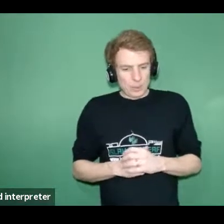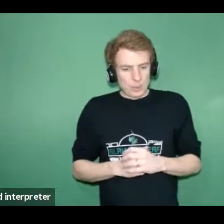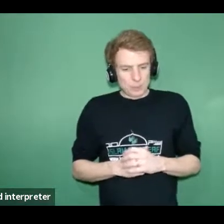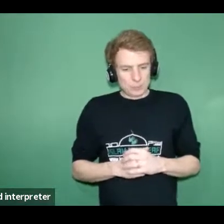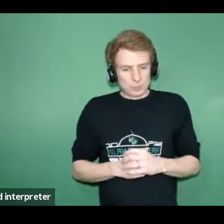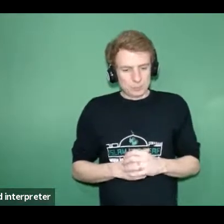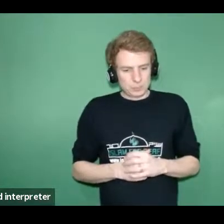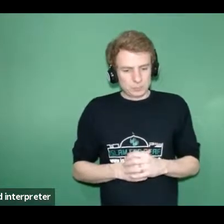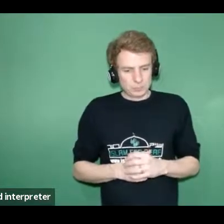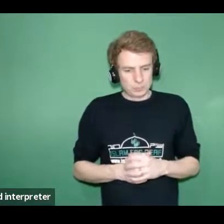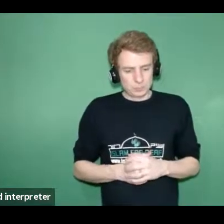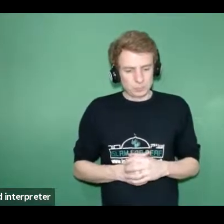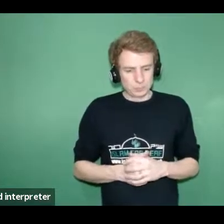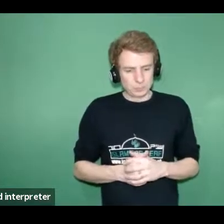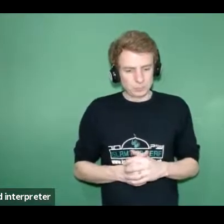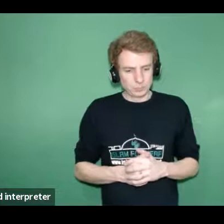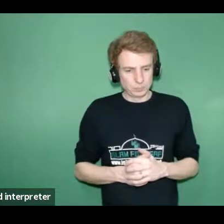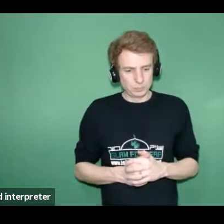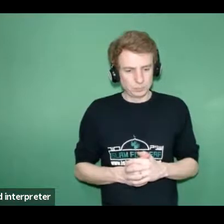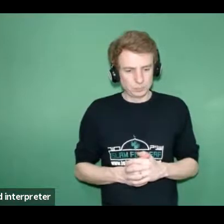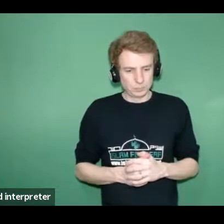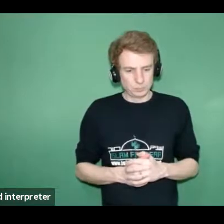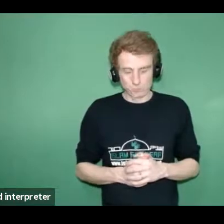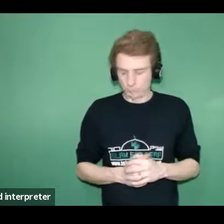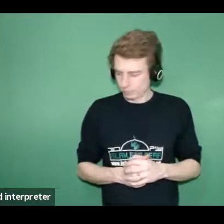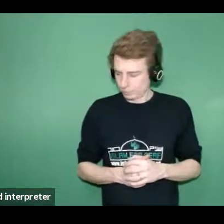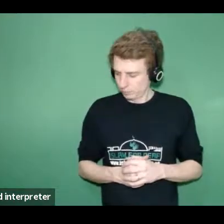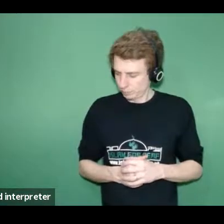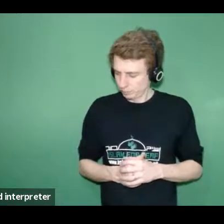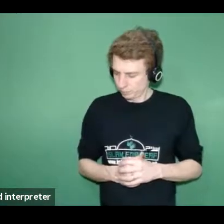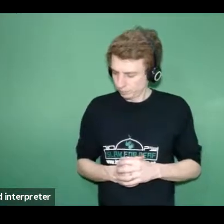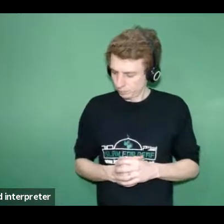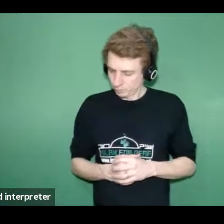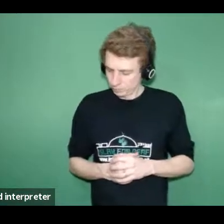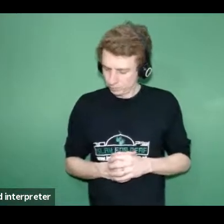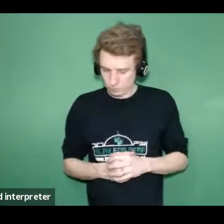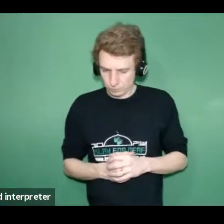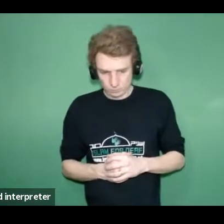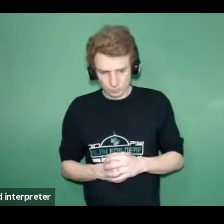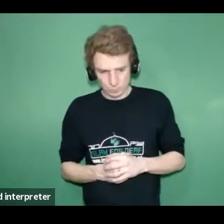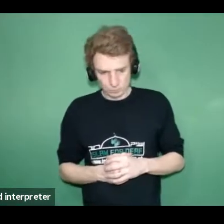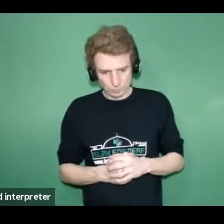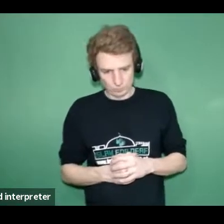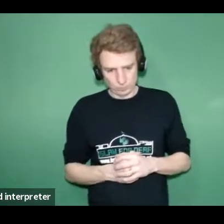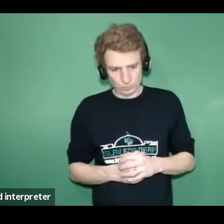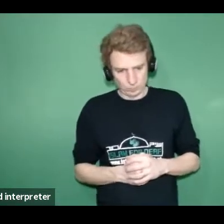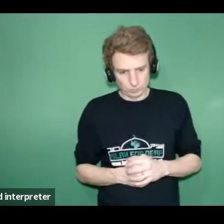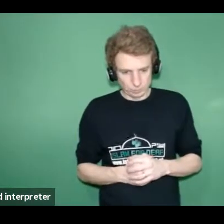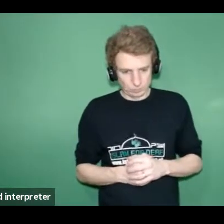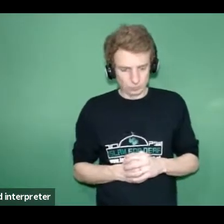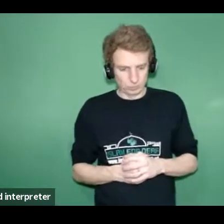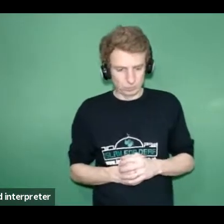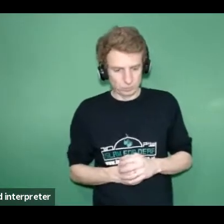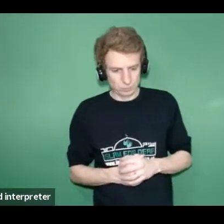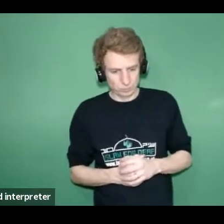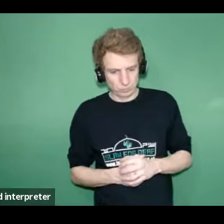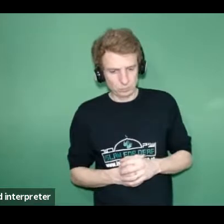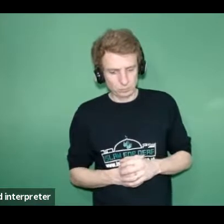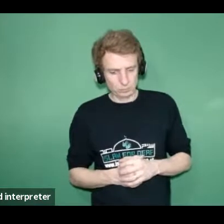بينهما، وعائشة كانت تكون في بيتها والنبي صلى الله عليه وسلم يصلي بالناس في المسجد ولم تكن تصلي